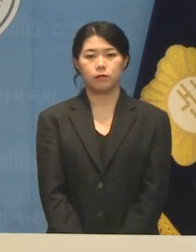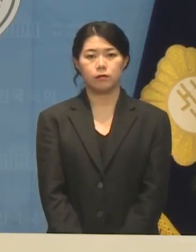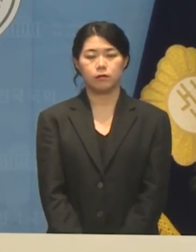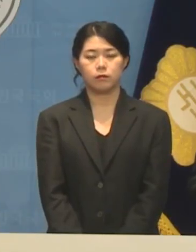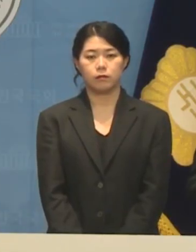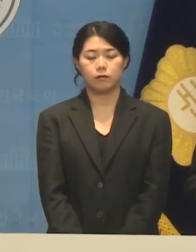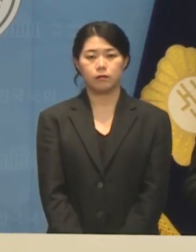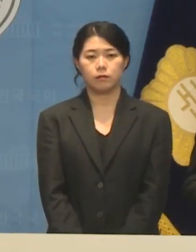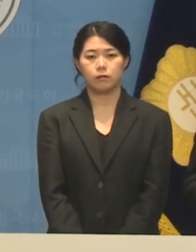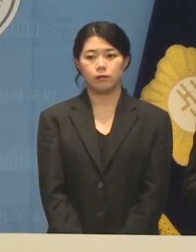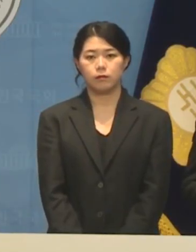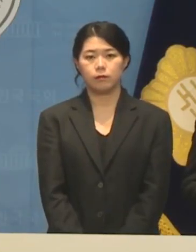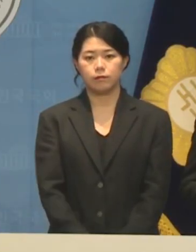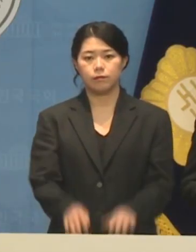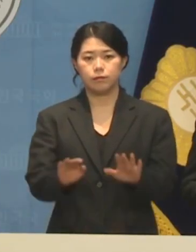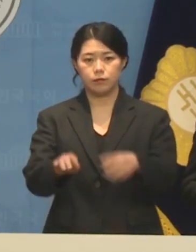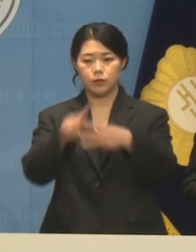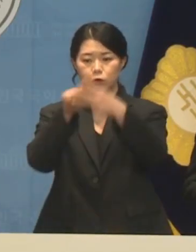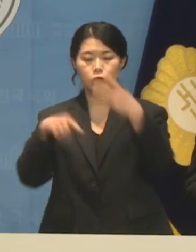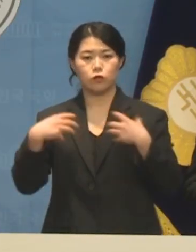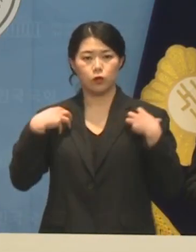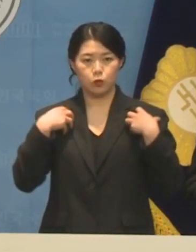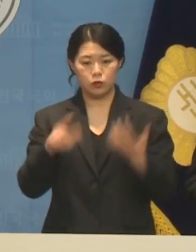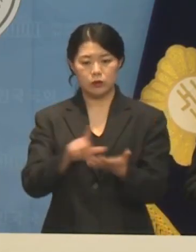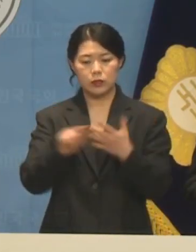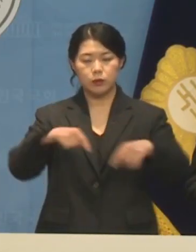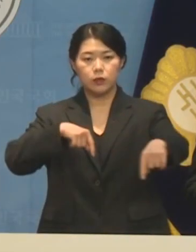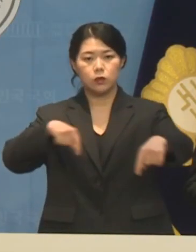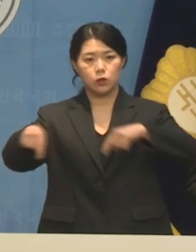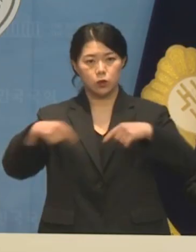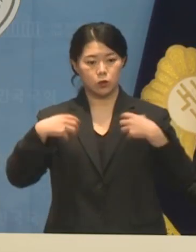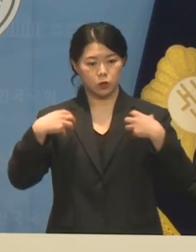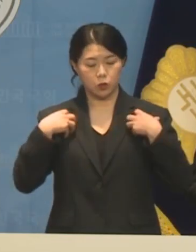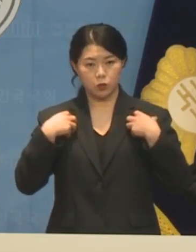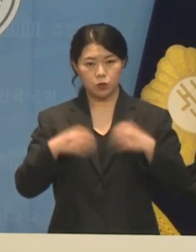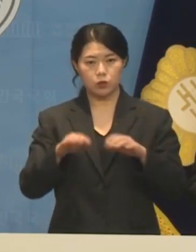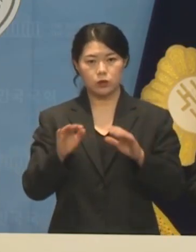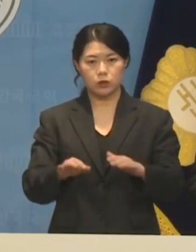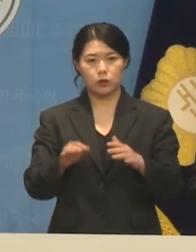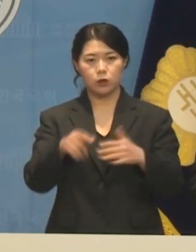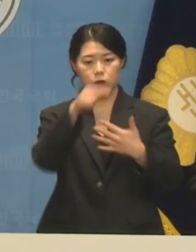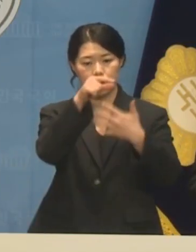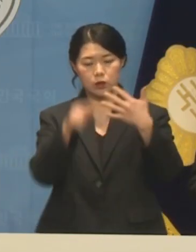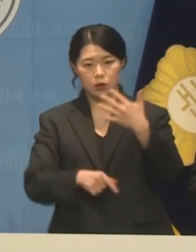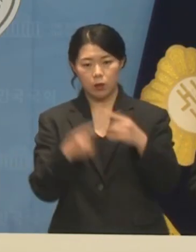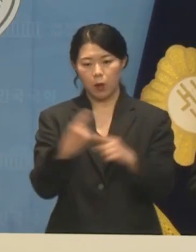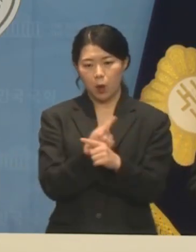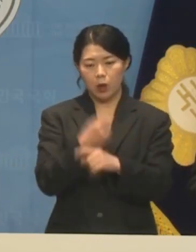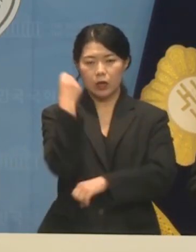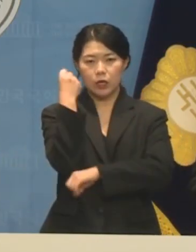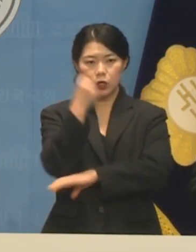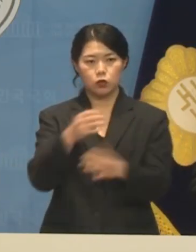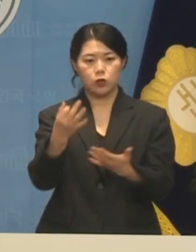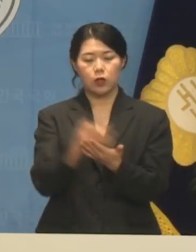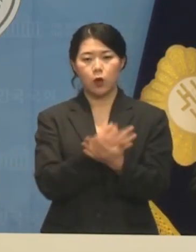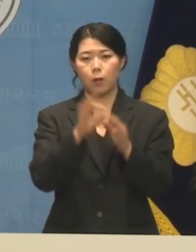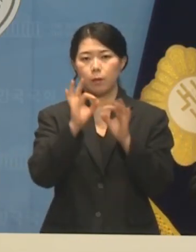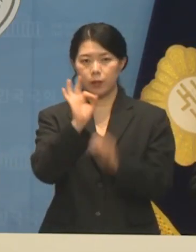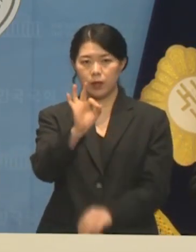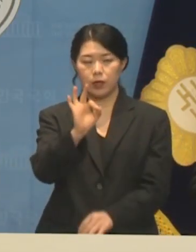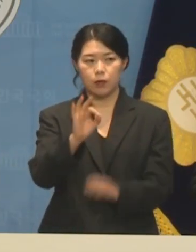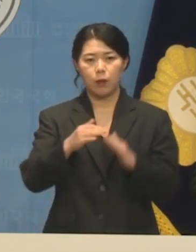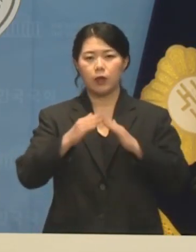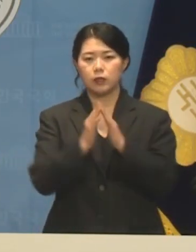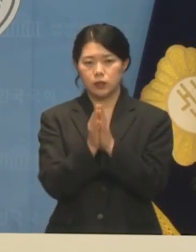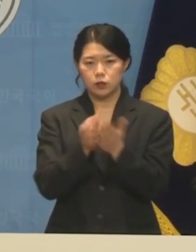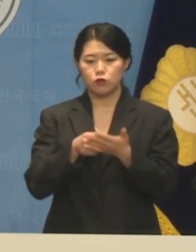네, 오늘 윤석열 정부의 지방자치단체 조직관리 지침 개정, 기준인건비 페널티 제도 폐지 촉구를